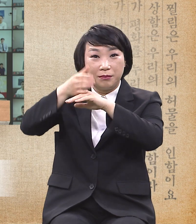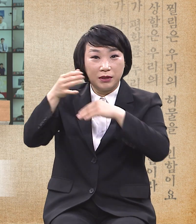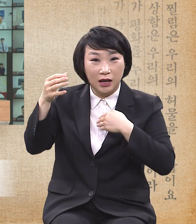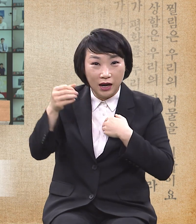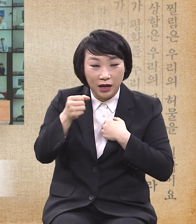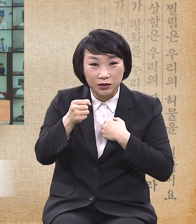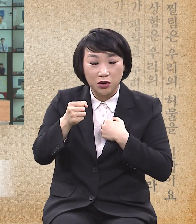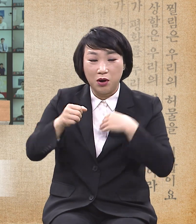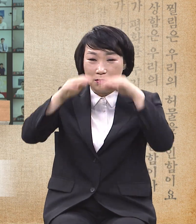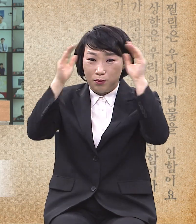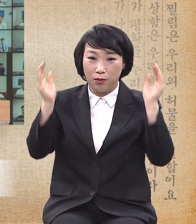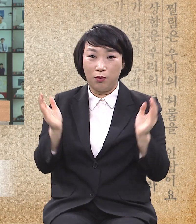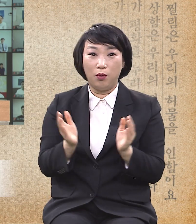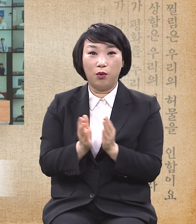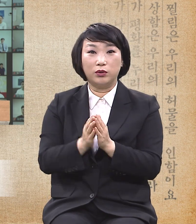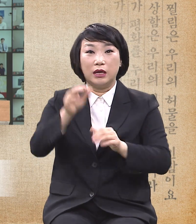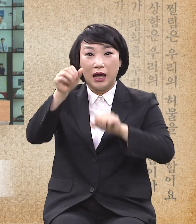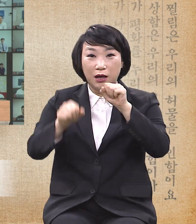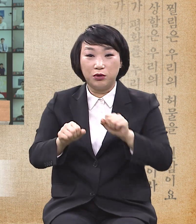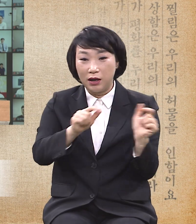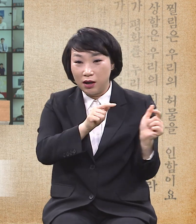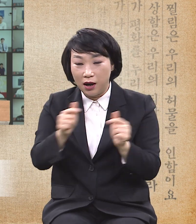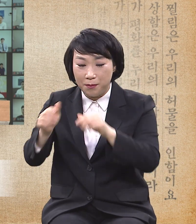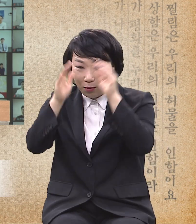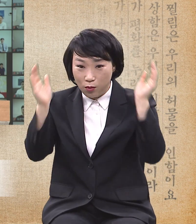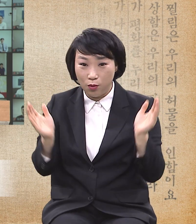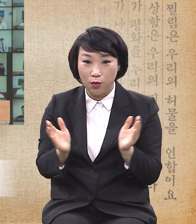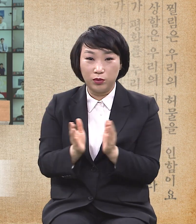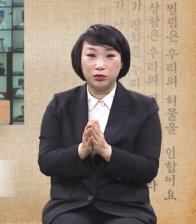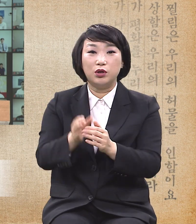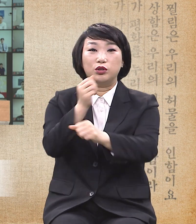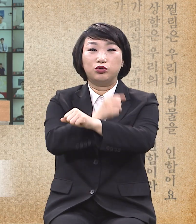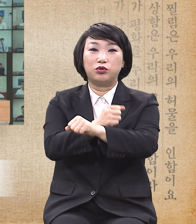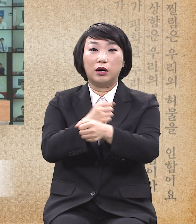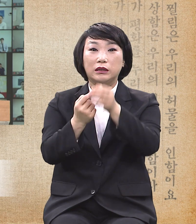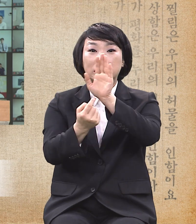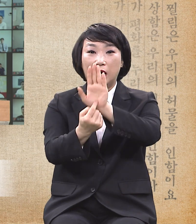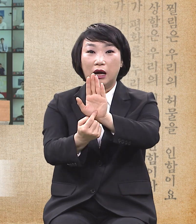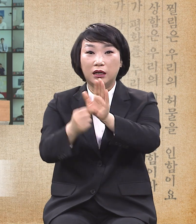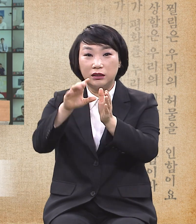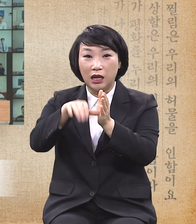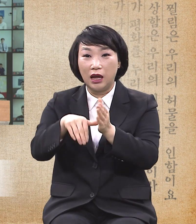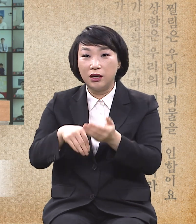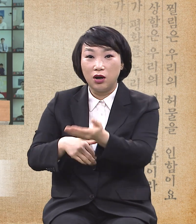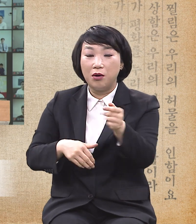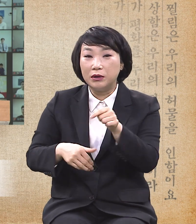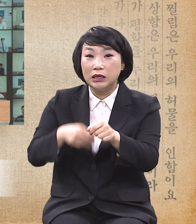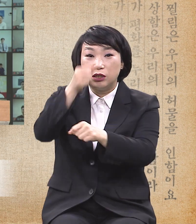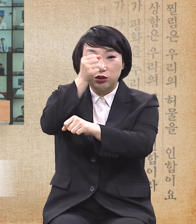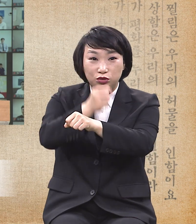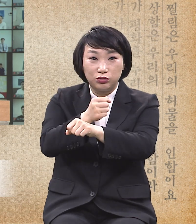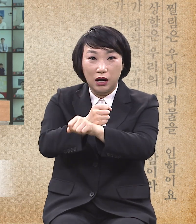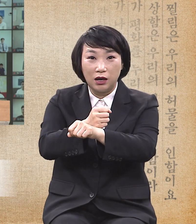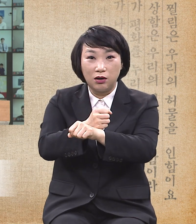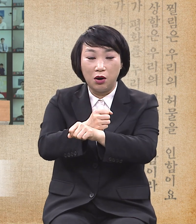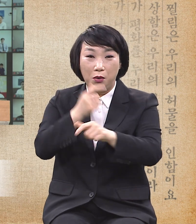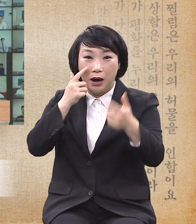감사해서 모든 행동한 것들에 공력이 나타나는데, 그